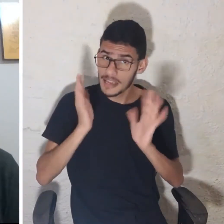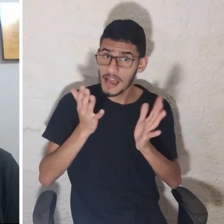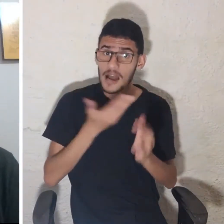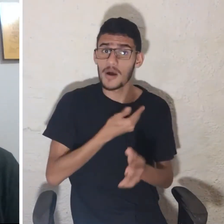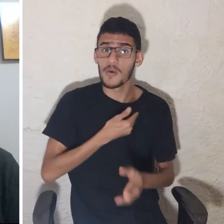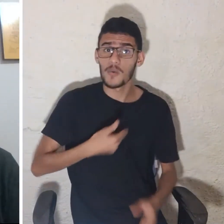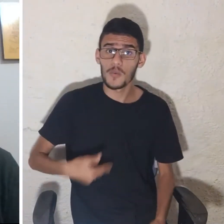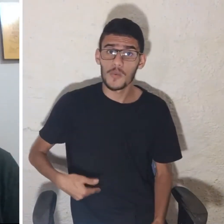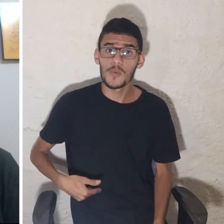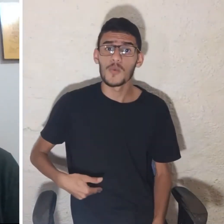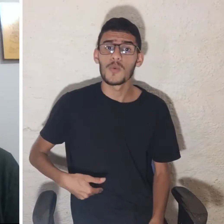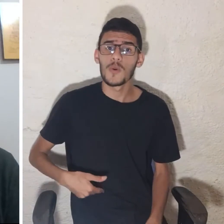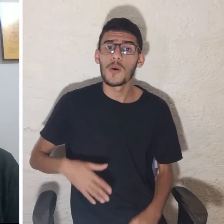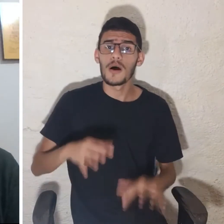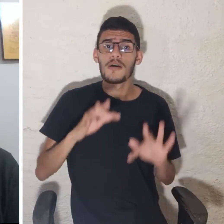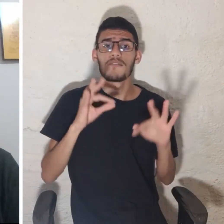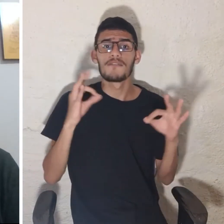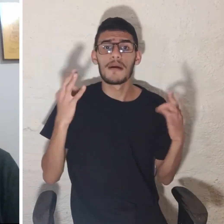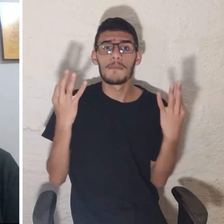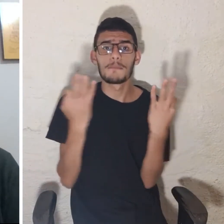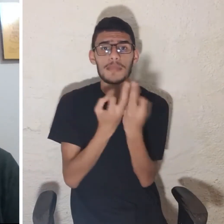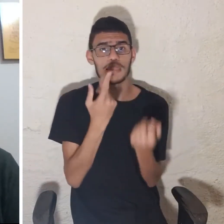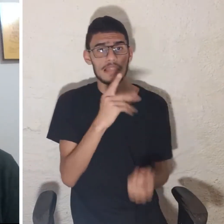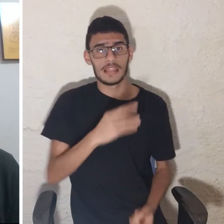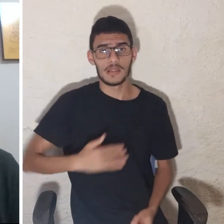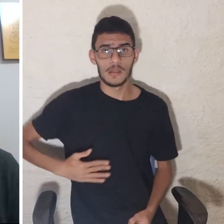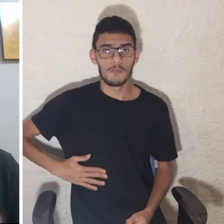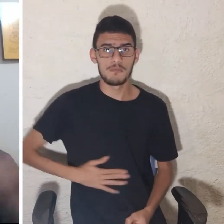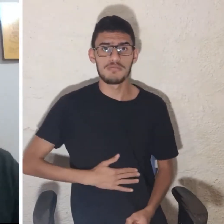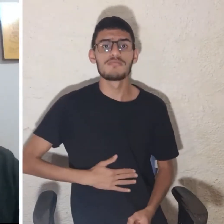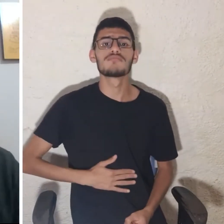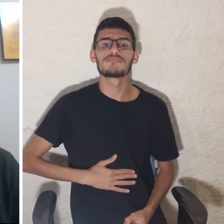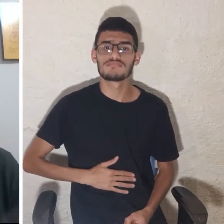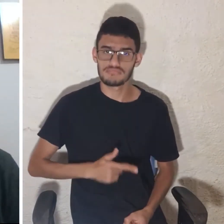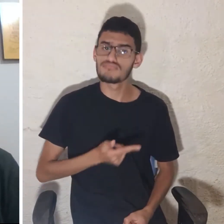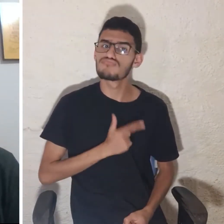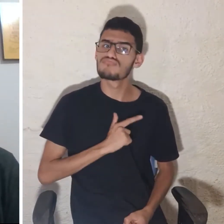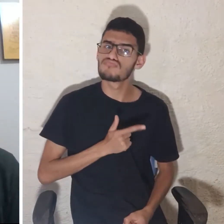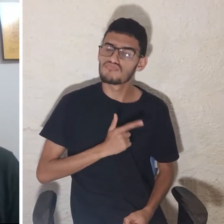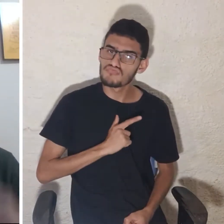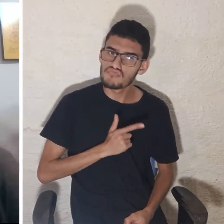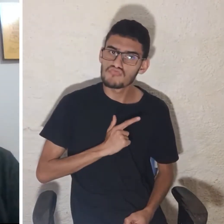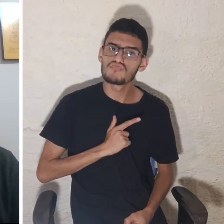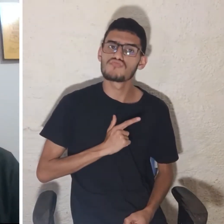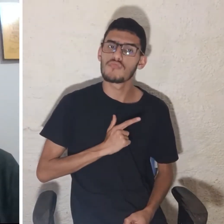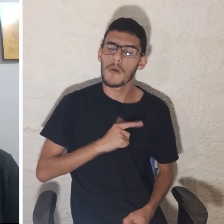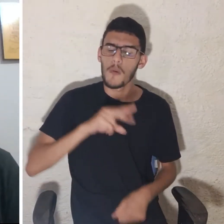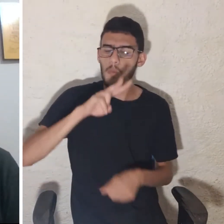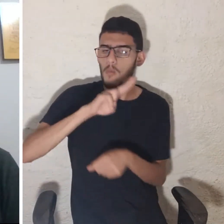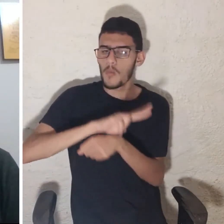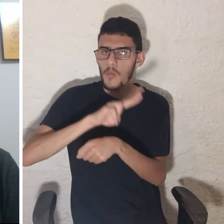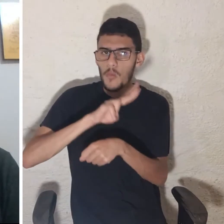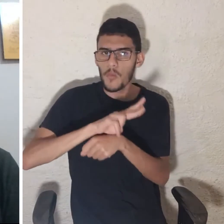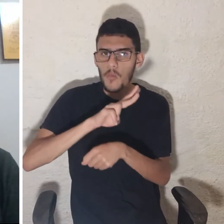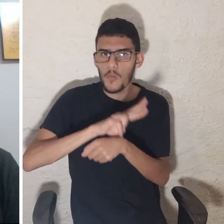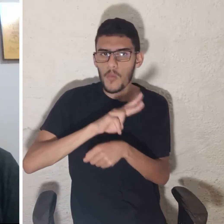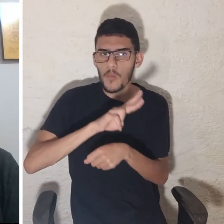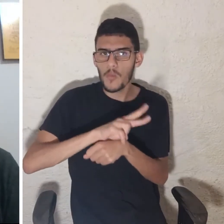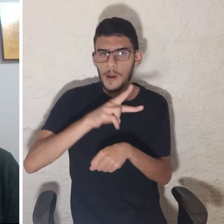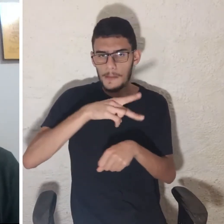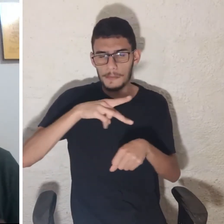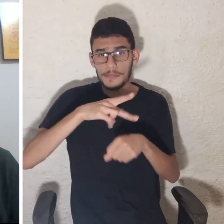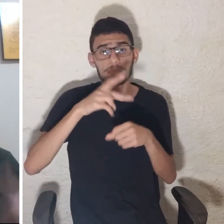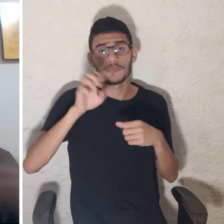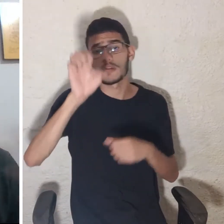inclusive, eram governados até por familiares, né, de Napoleão, que Napoleão governava, colocava, melhor dizendo, para governar esses países,